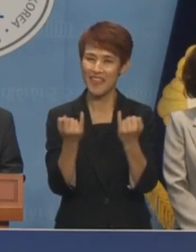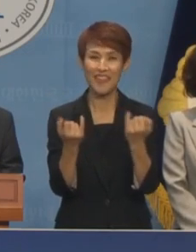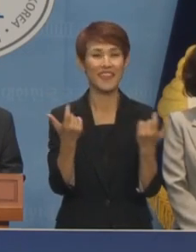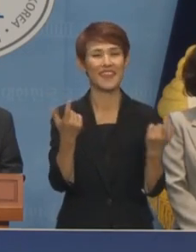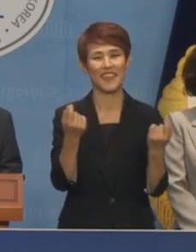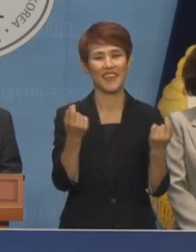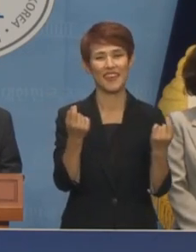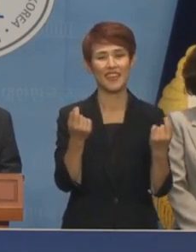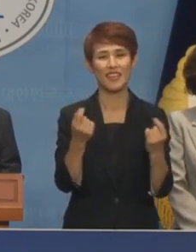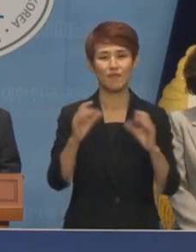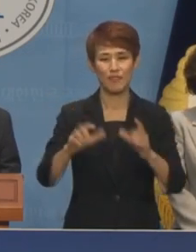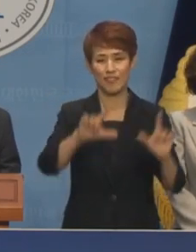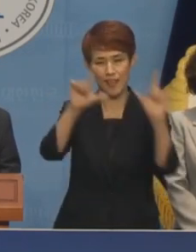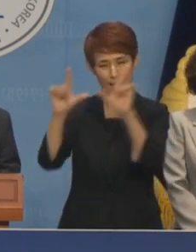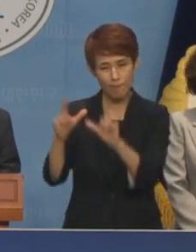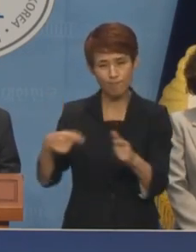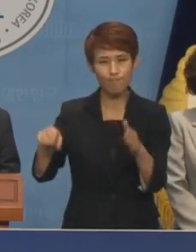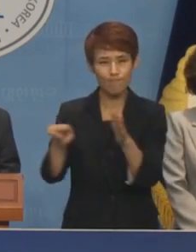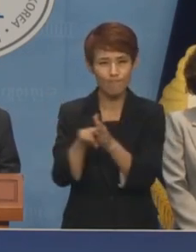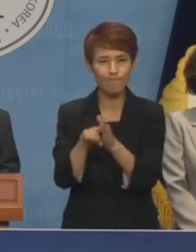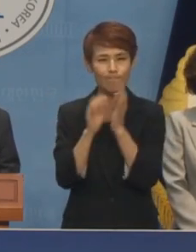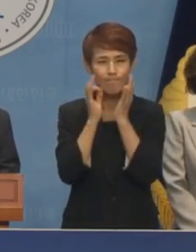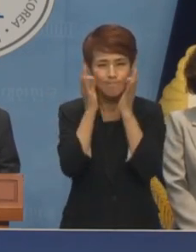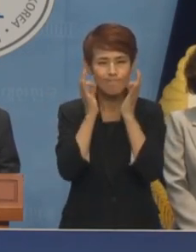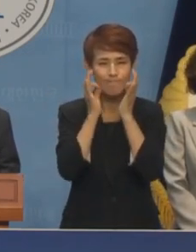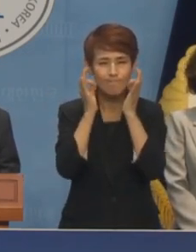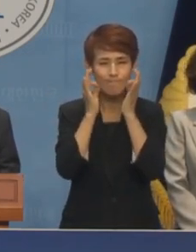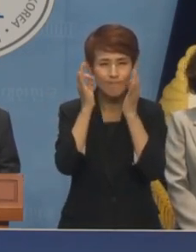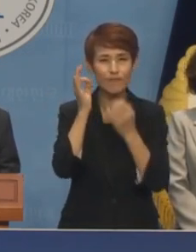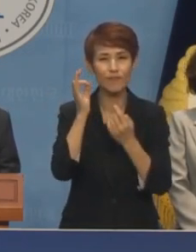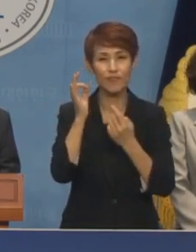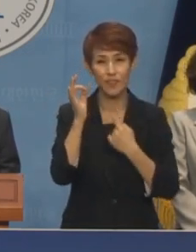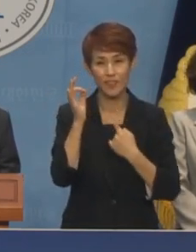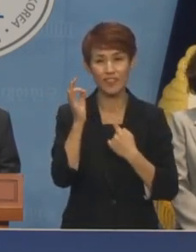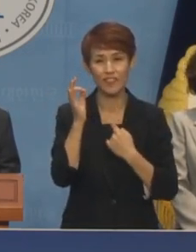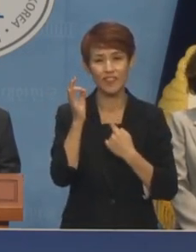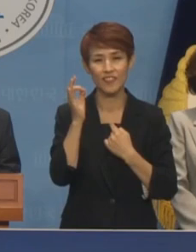그리고 민생과 관련된 부분을 하기 위해서